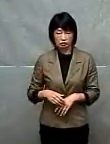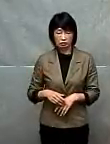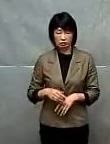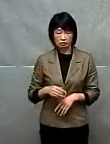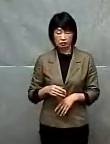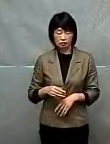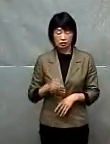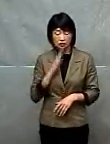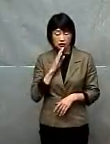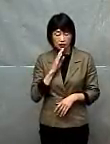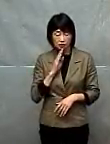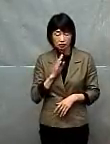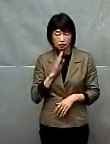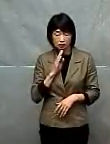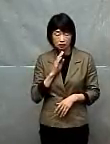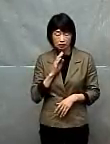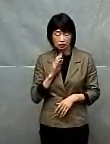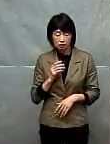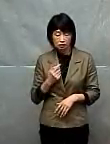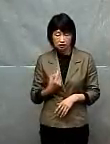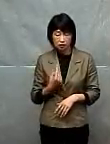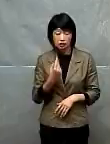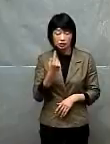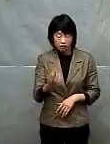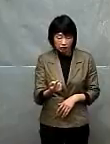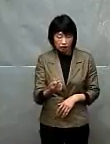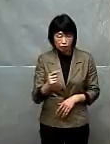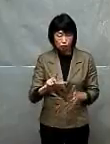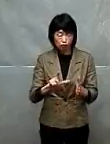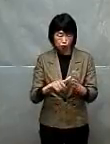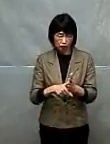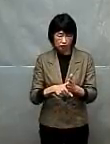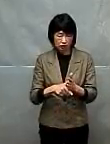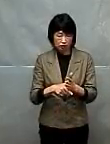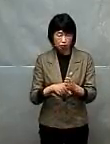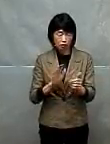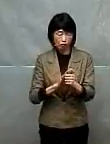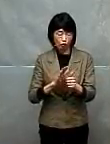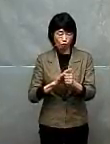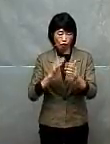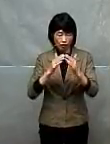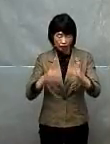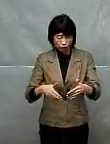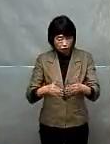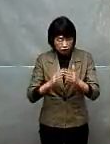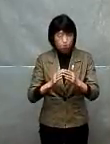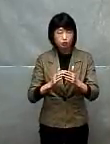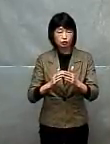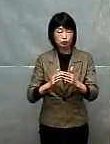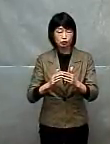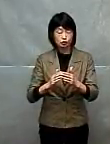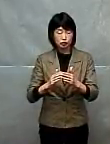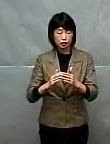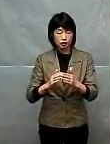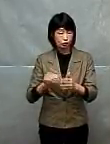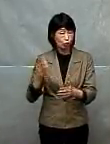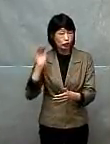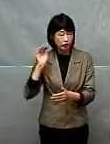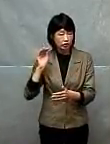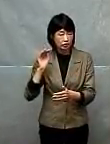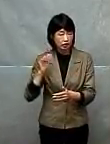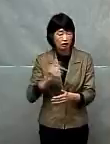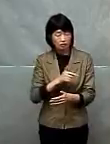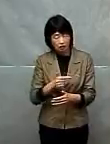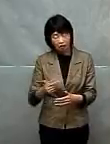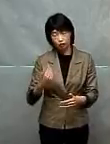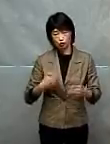ね、設立していただけるということをお聞きして、大変嬉しくありがた